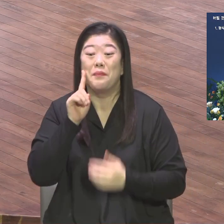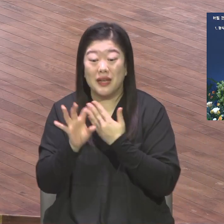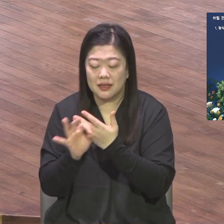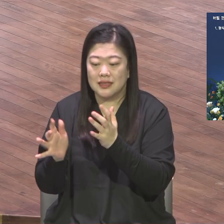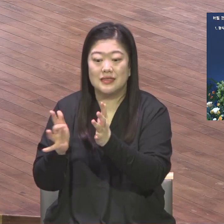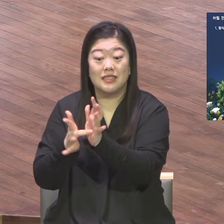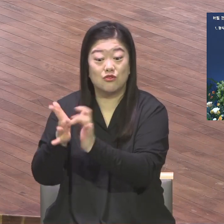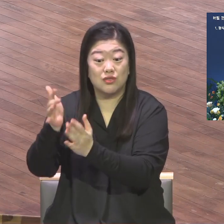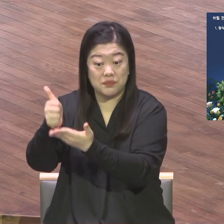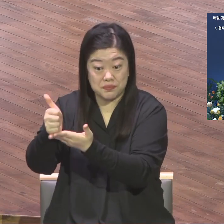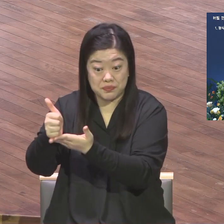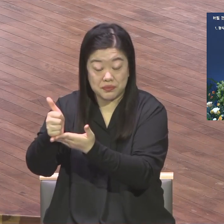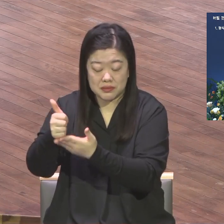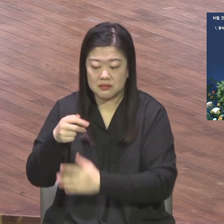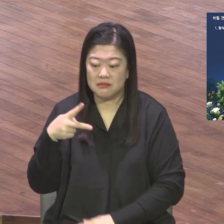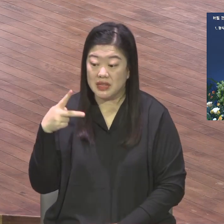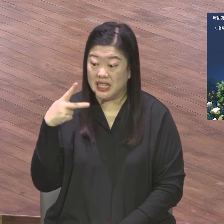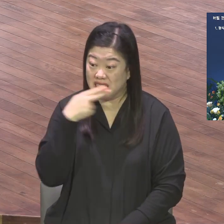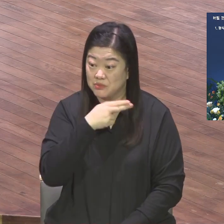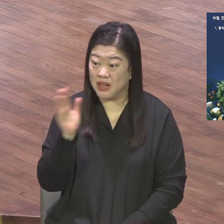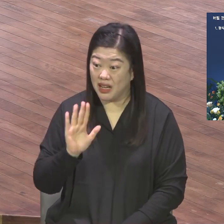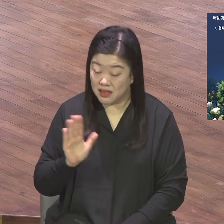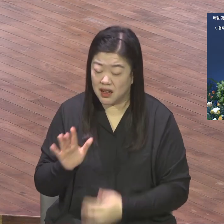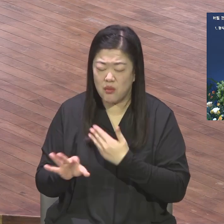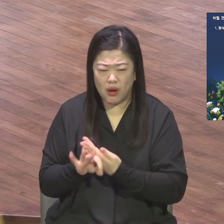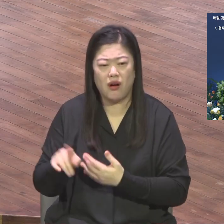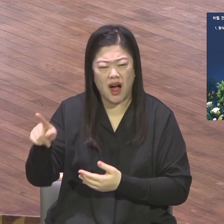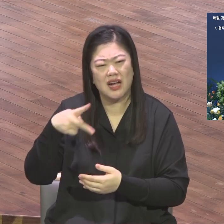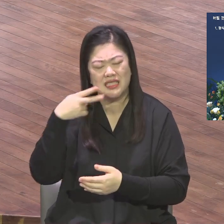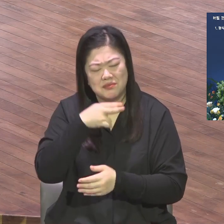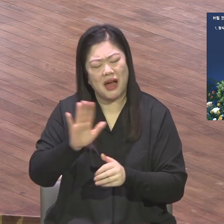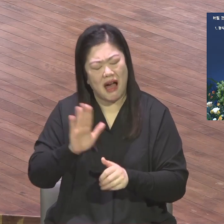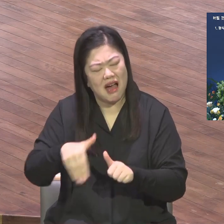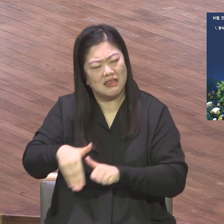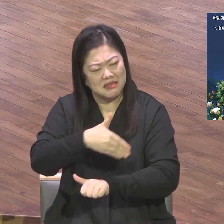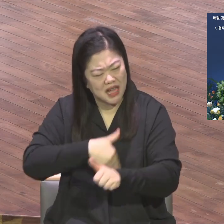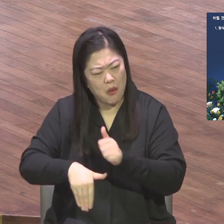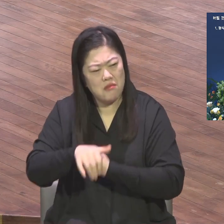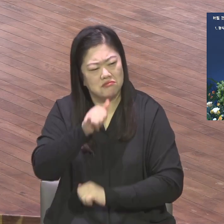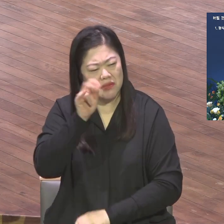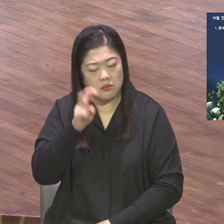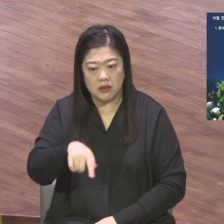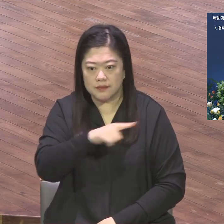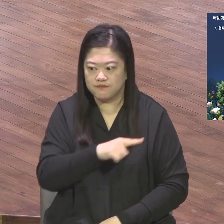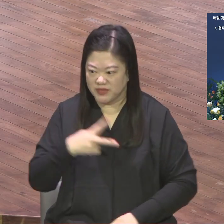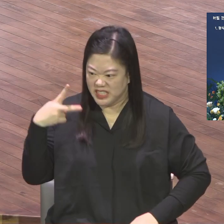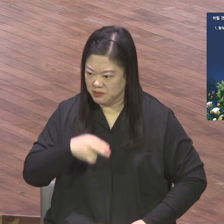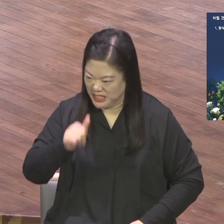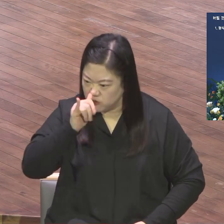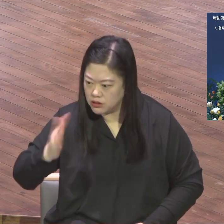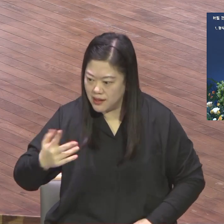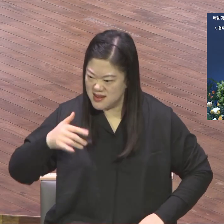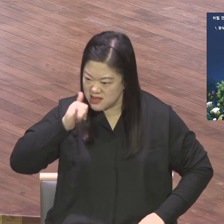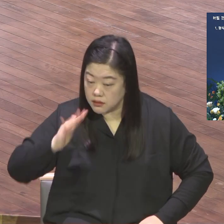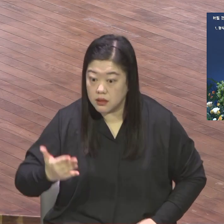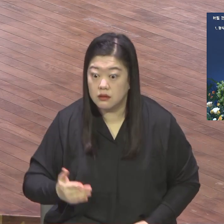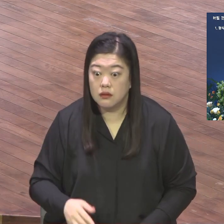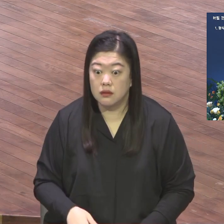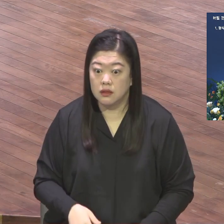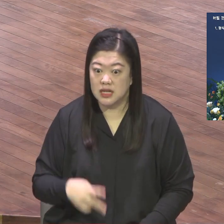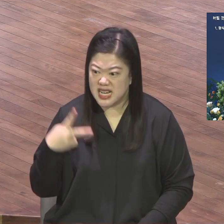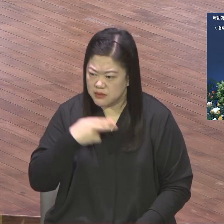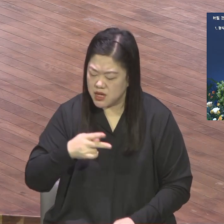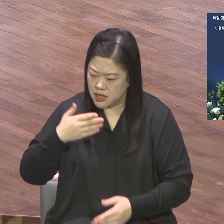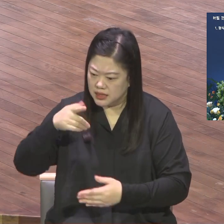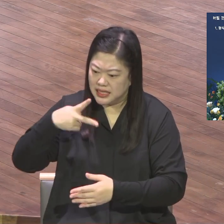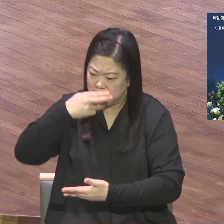있겠지 이렇게 생각을 해야 되는데, 종교의 틀을 벗어나지 못한 이들은 예수님 향해서 지금 무슨